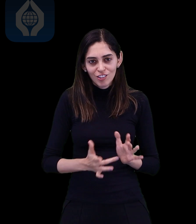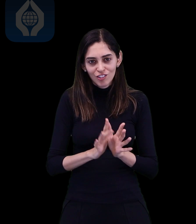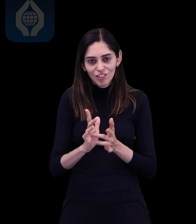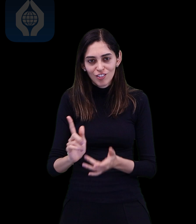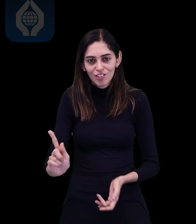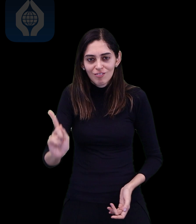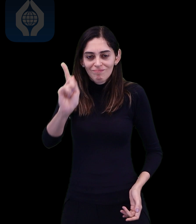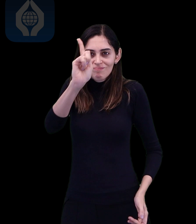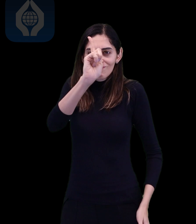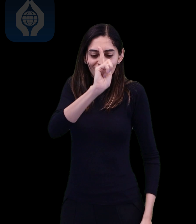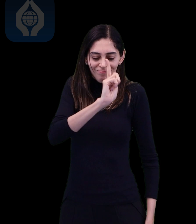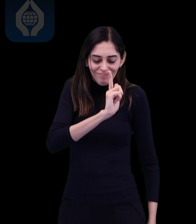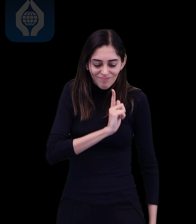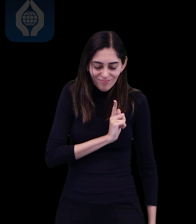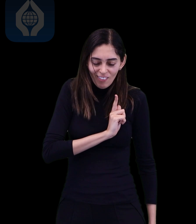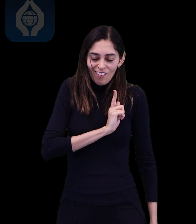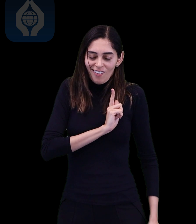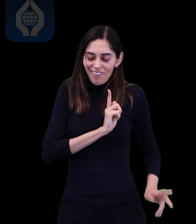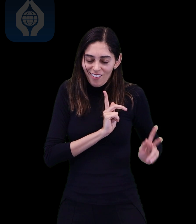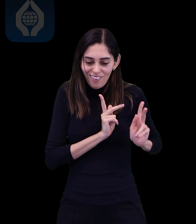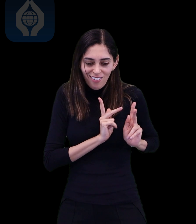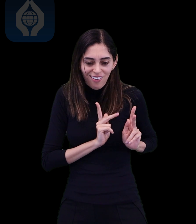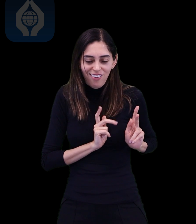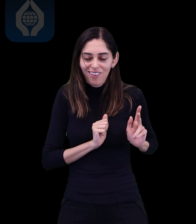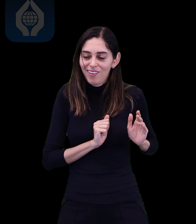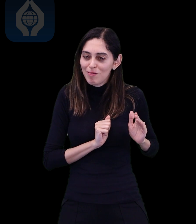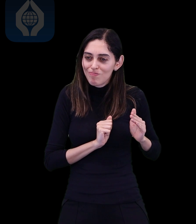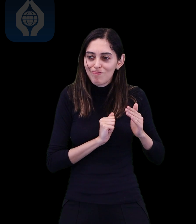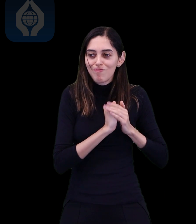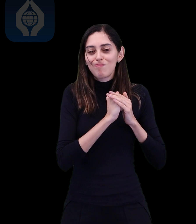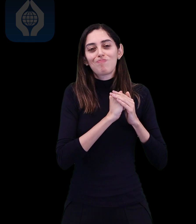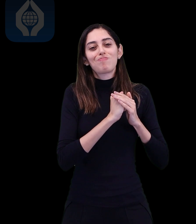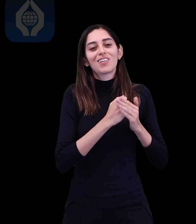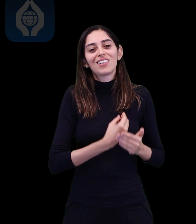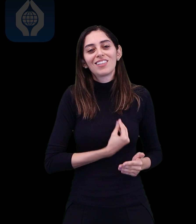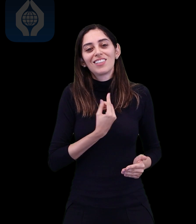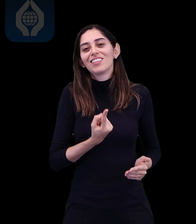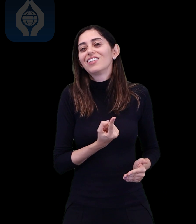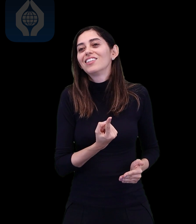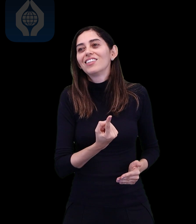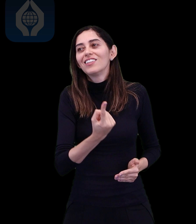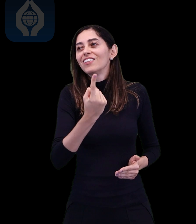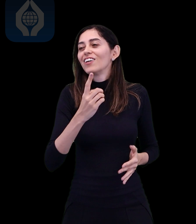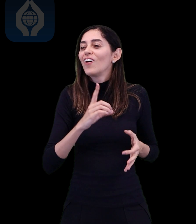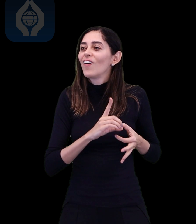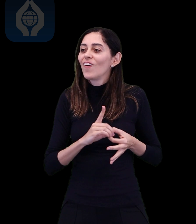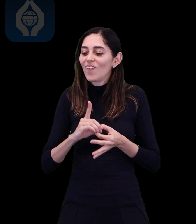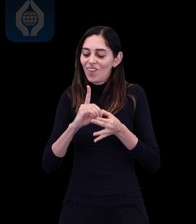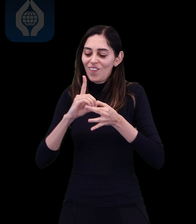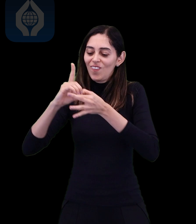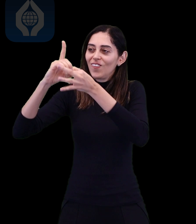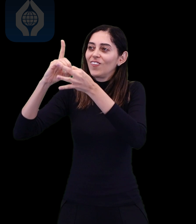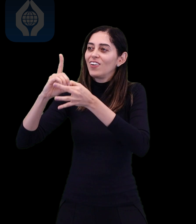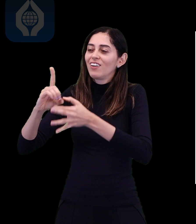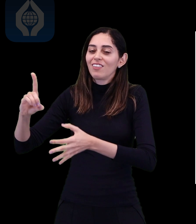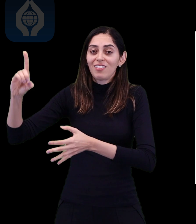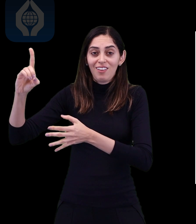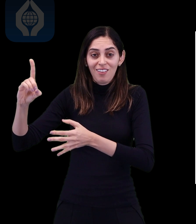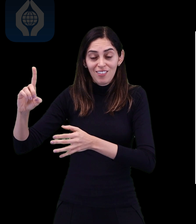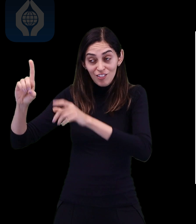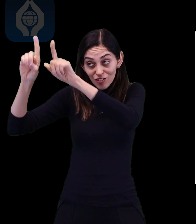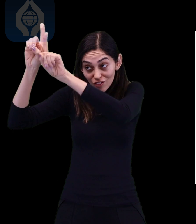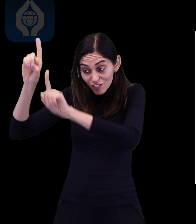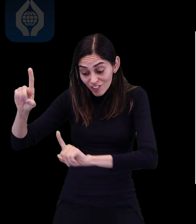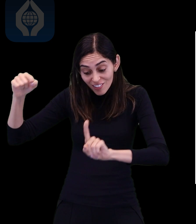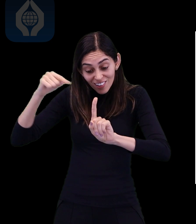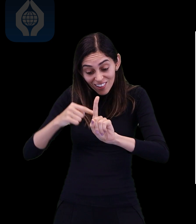satisfazer-nos porque somente Ele é capaz de trazer-nos de volta à comunhão com Deus. Ele veio para nos dar uma vida